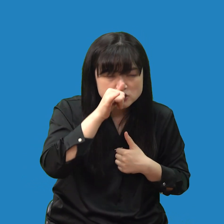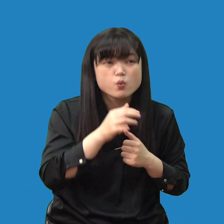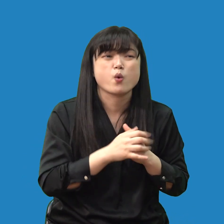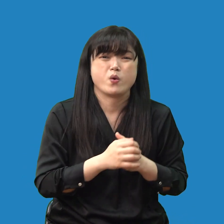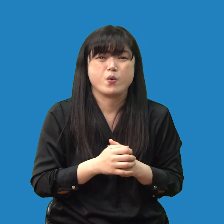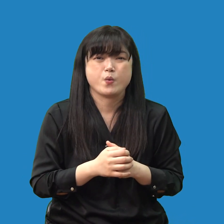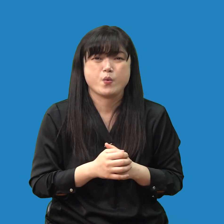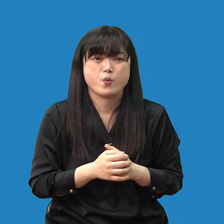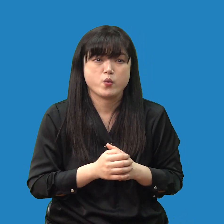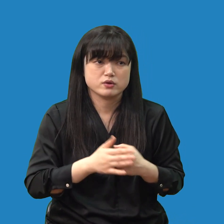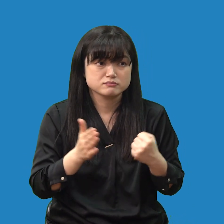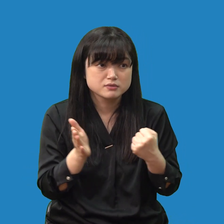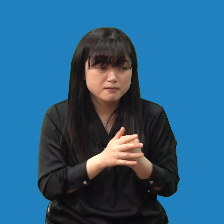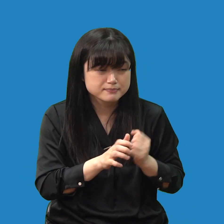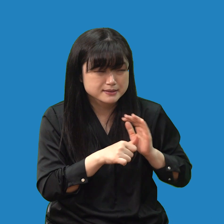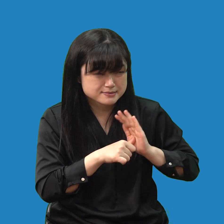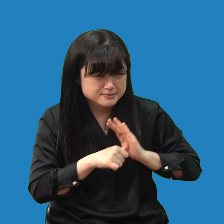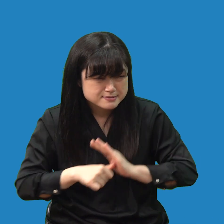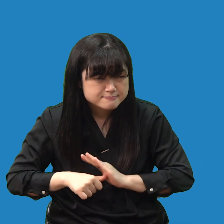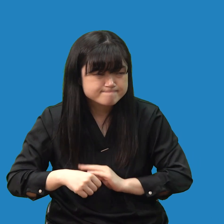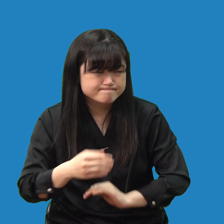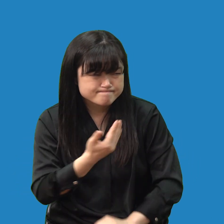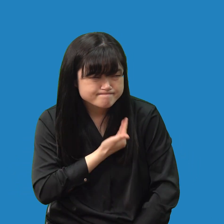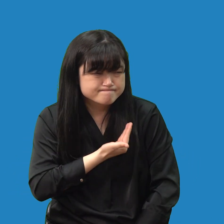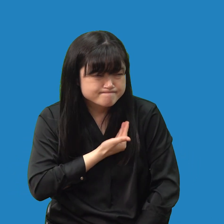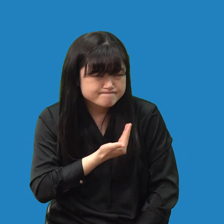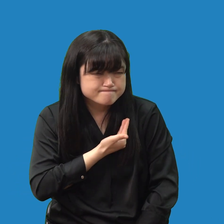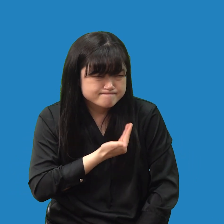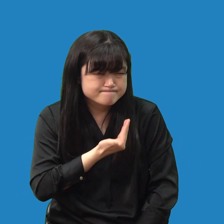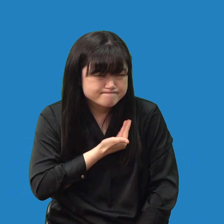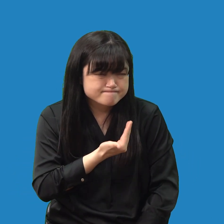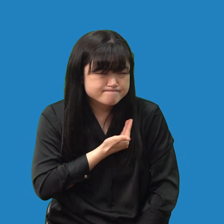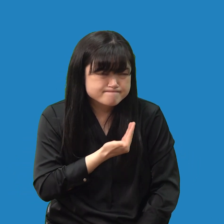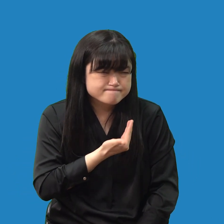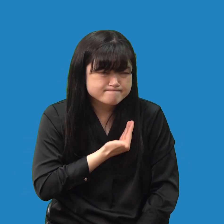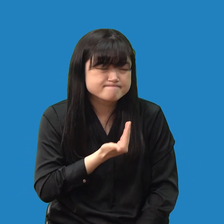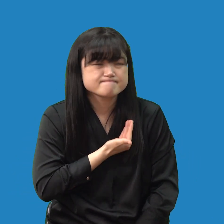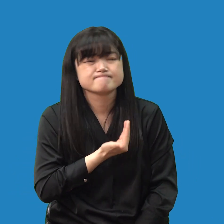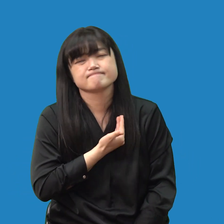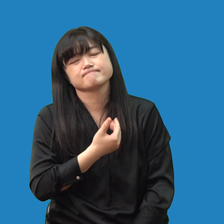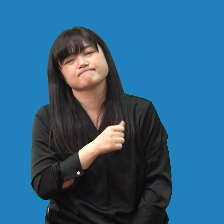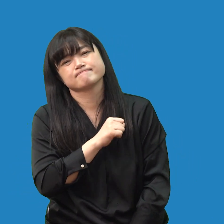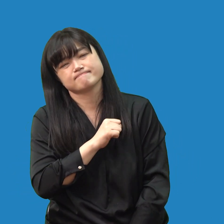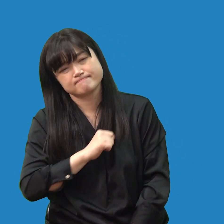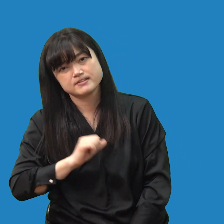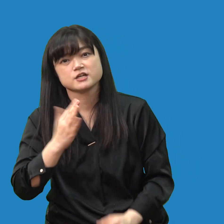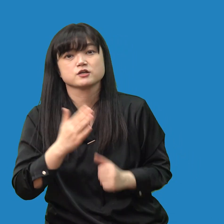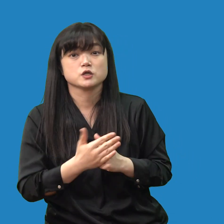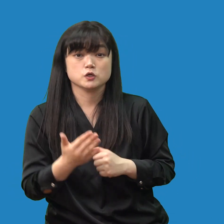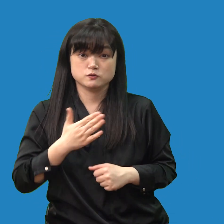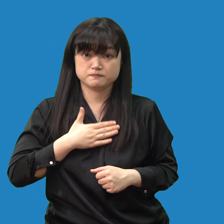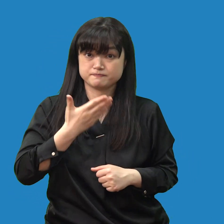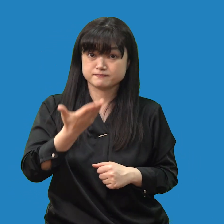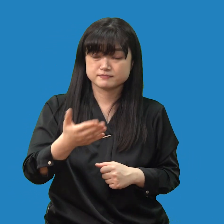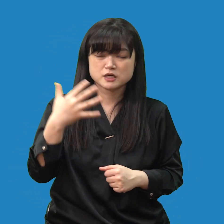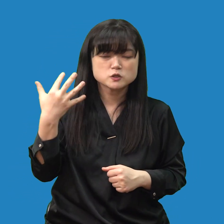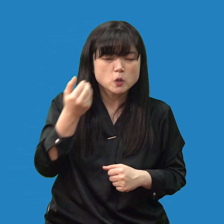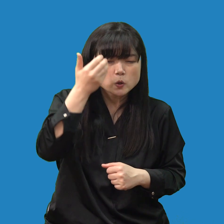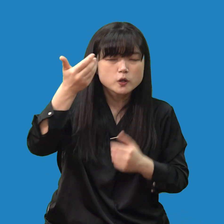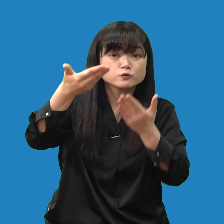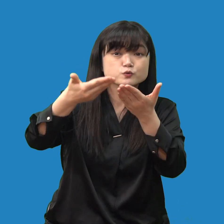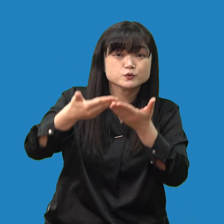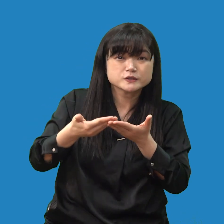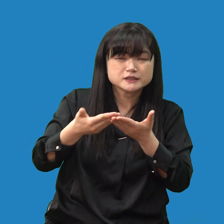있습니다. 그래서 인내하면서 야무지게 주어진 고난도 짊어지고 갑니다. 저와 여러분들이